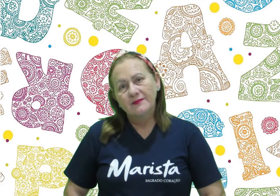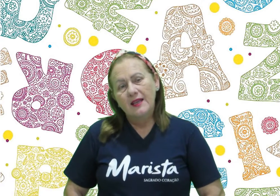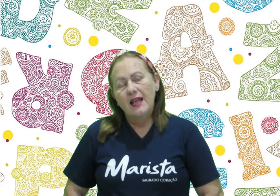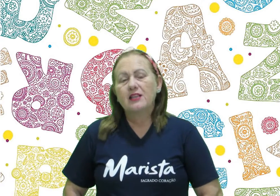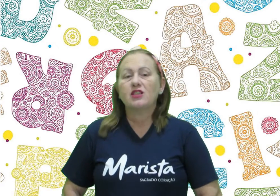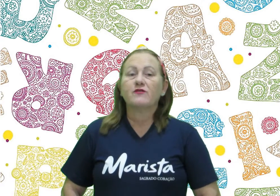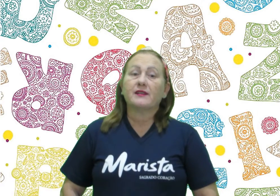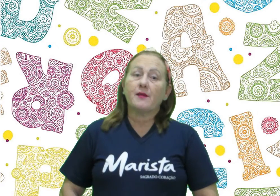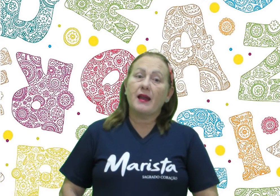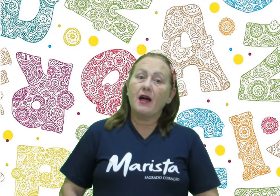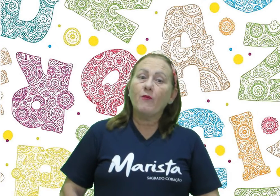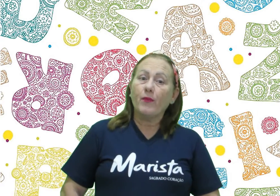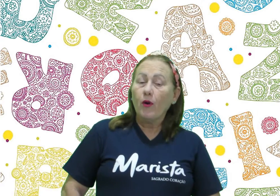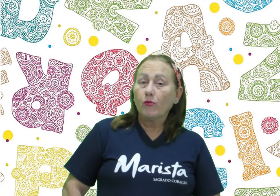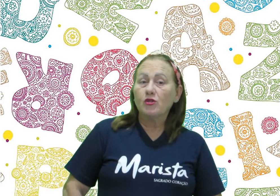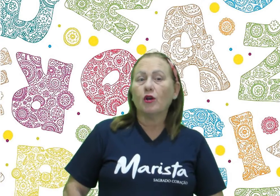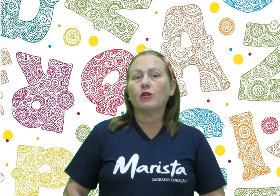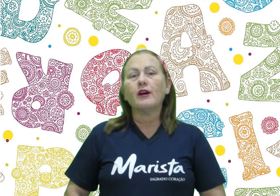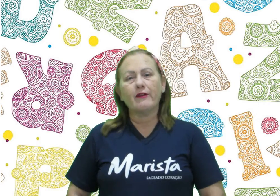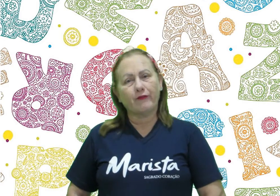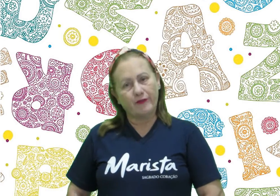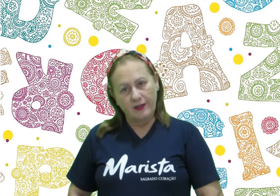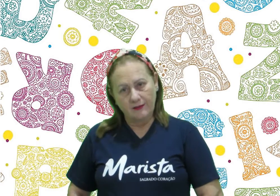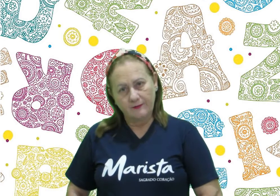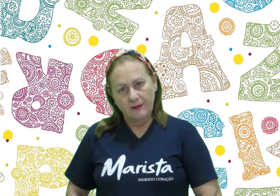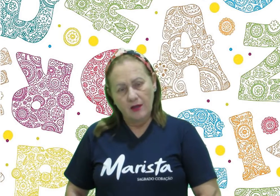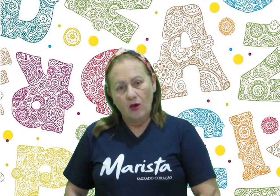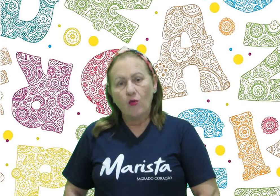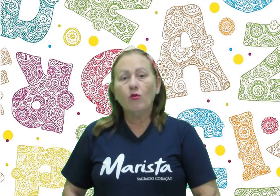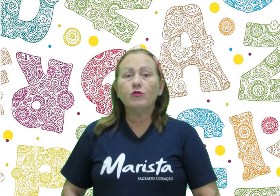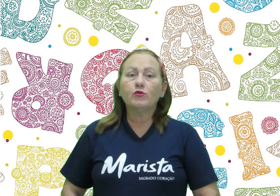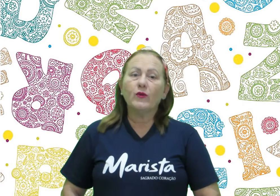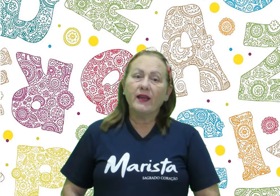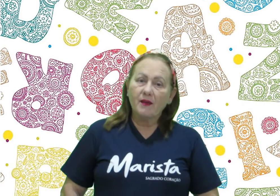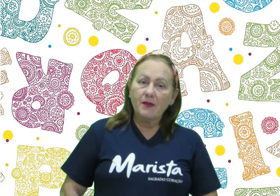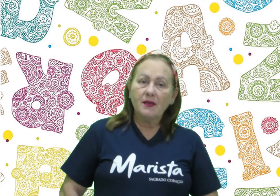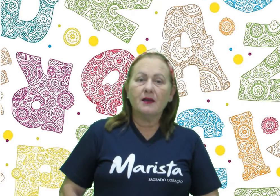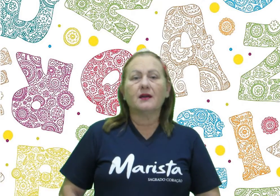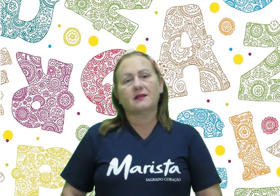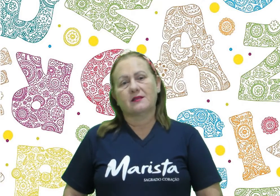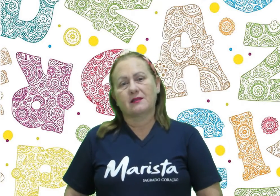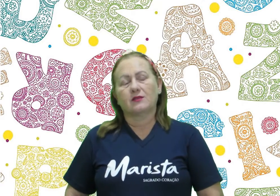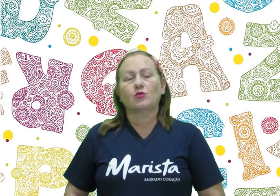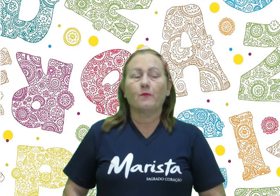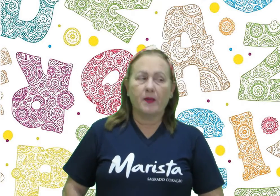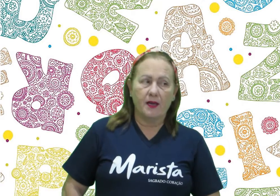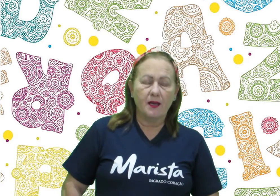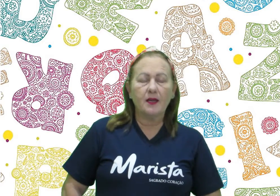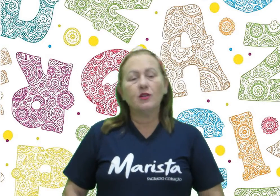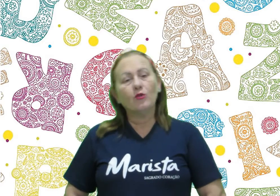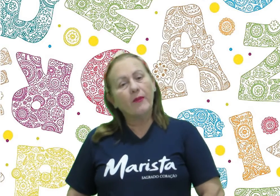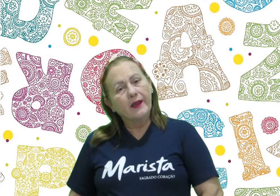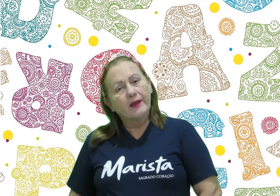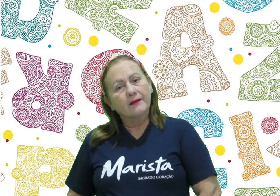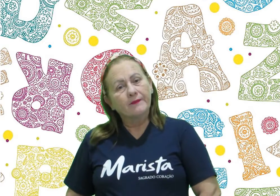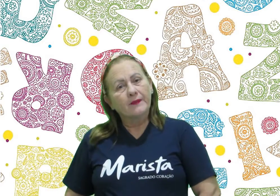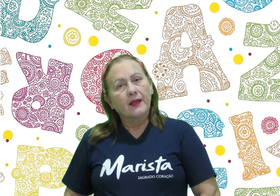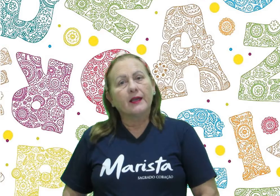A gente vai trabalhar um pouco de ortografia. O uso do M antes do P e do B.